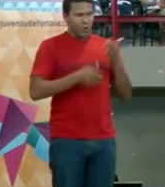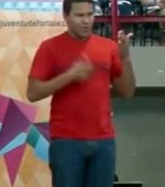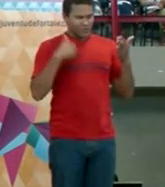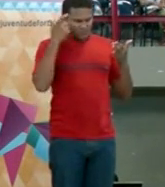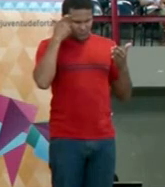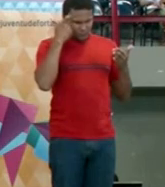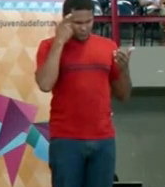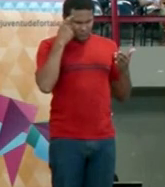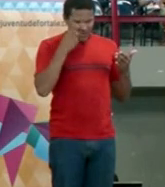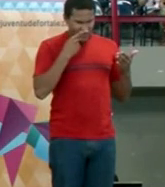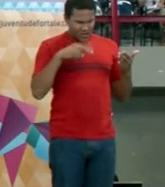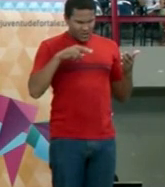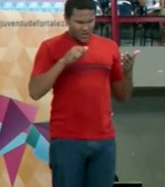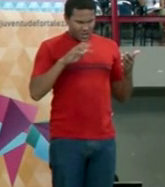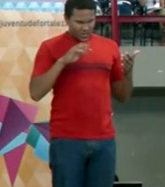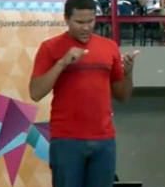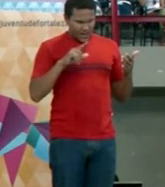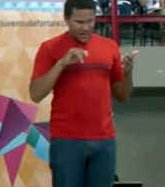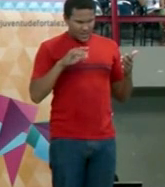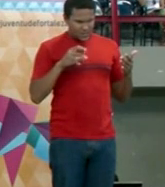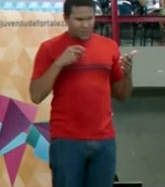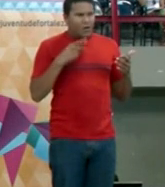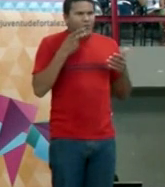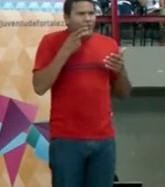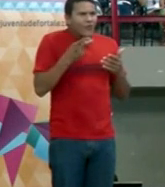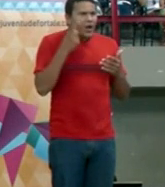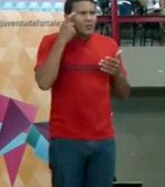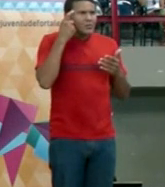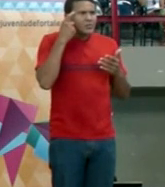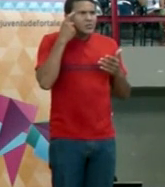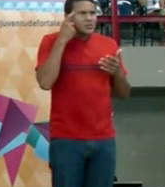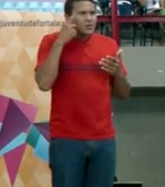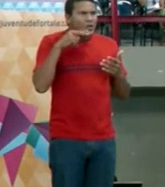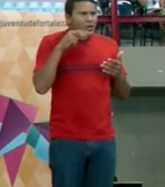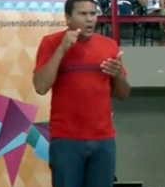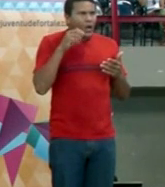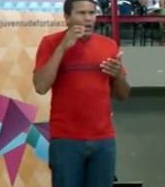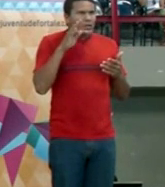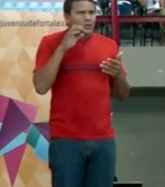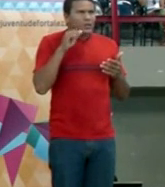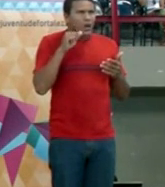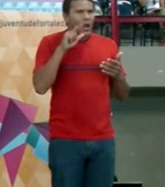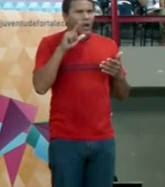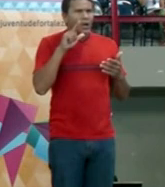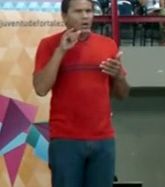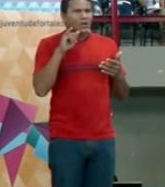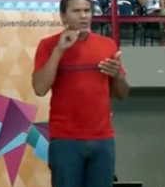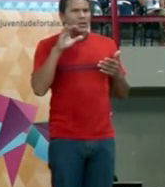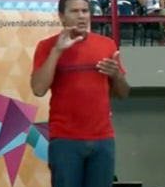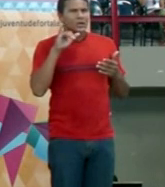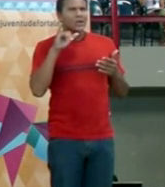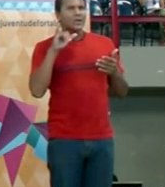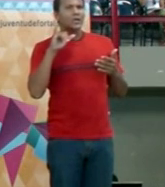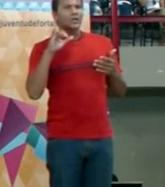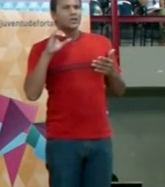quer colocar natalício, você quer botar bancário, mercenário, aí você diz assim,